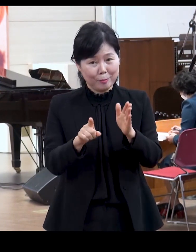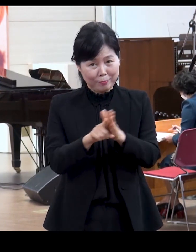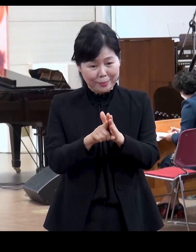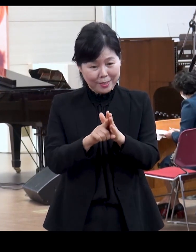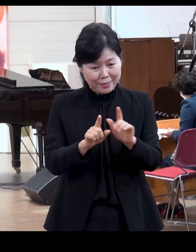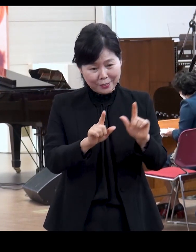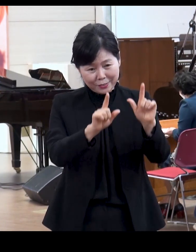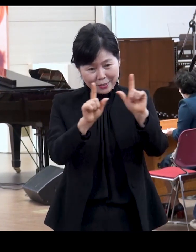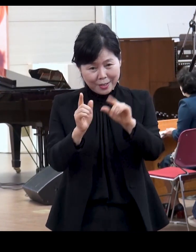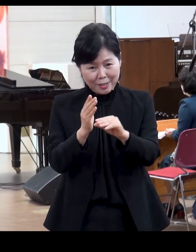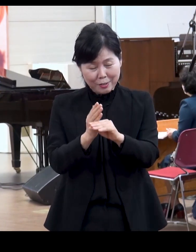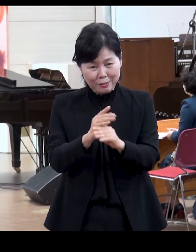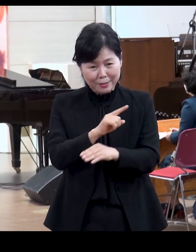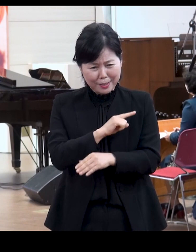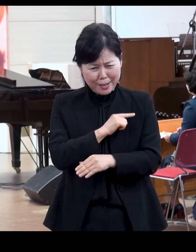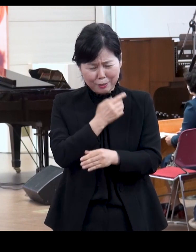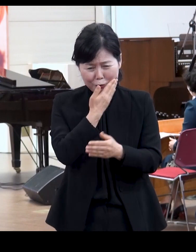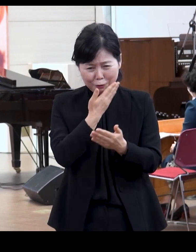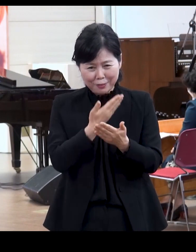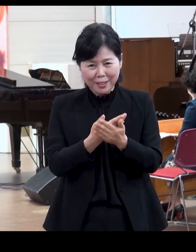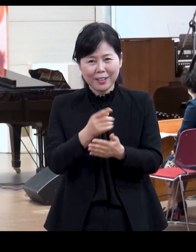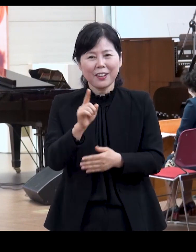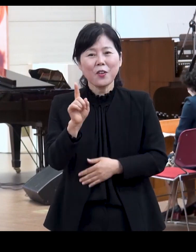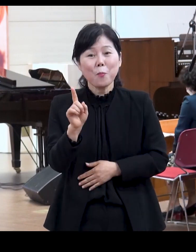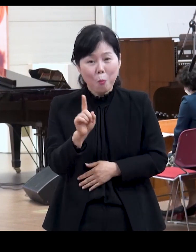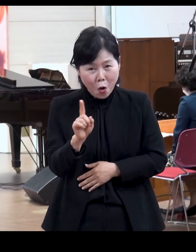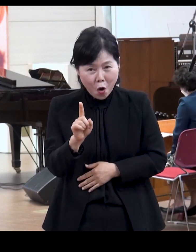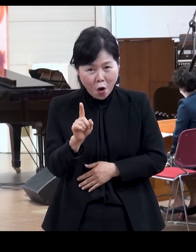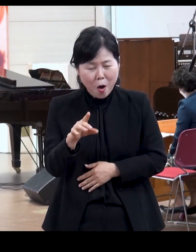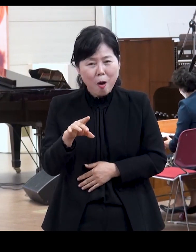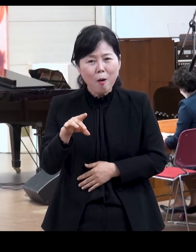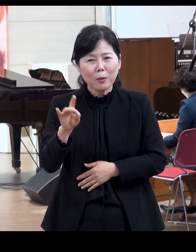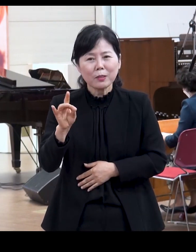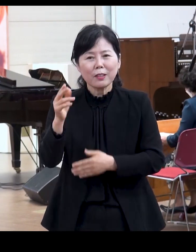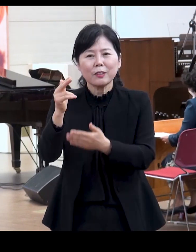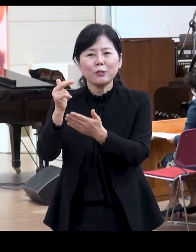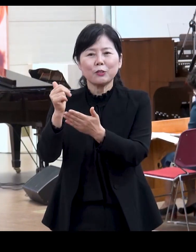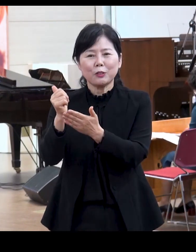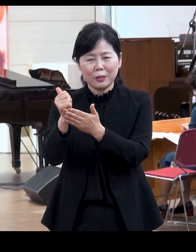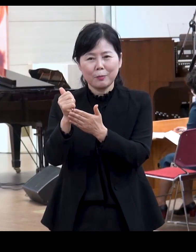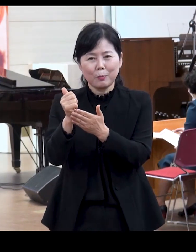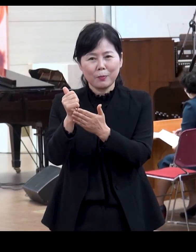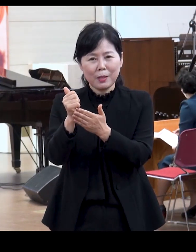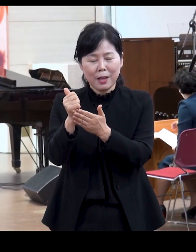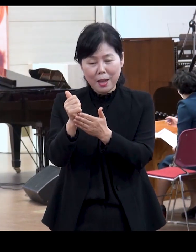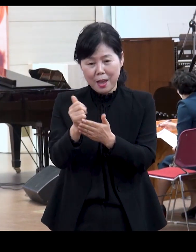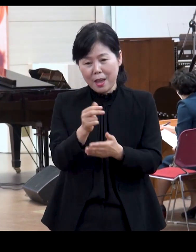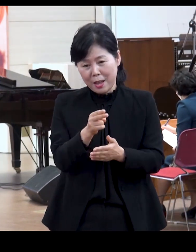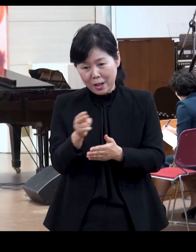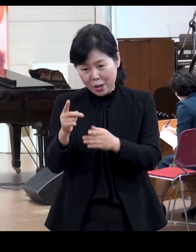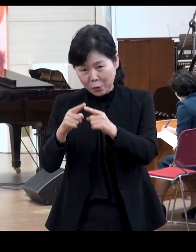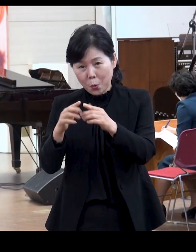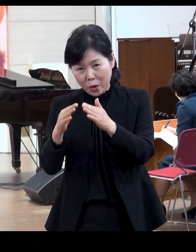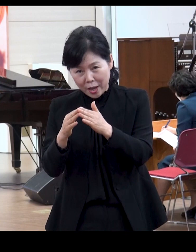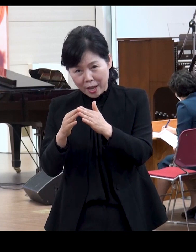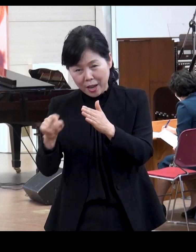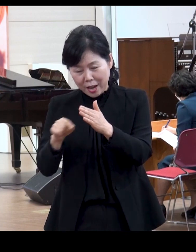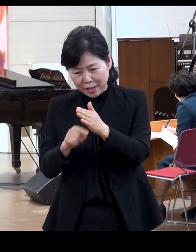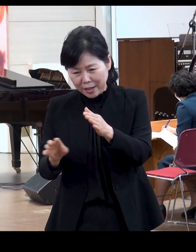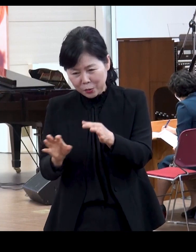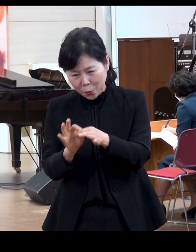신앙생활의 가장 중요한 것으로 무엇보다 먼저 주님의 몸된 교회의 지체로서